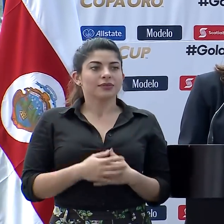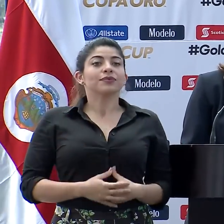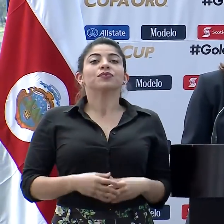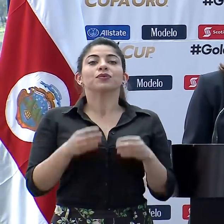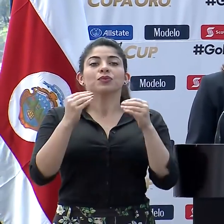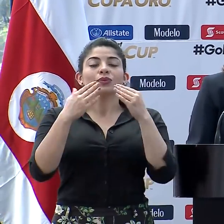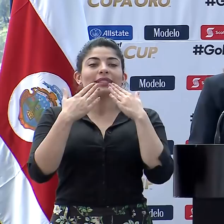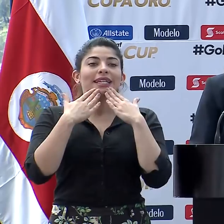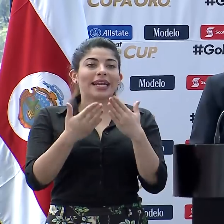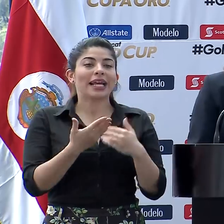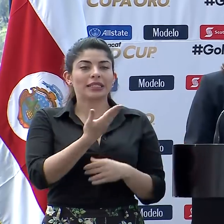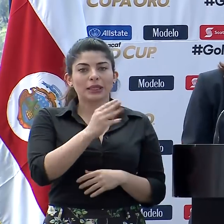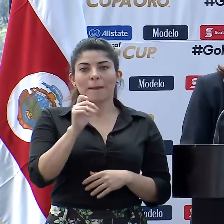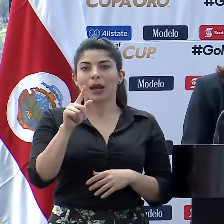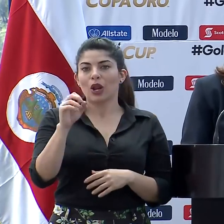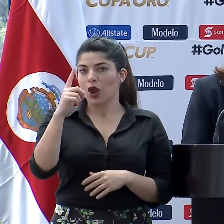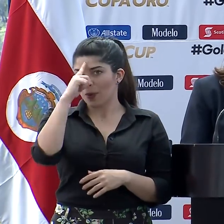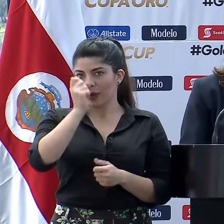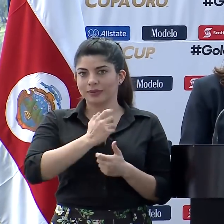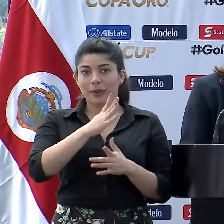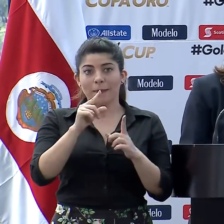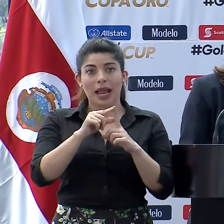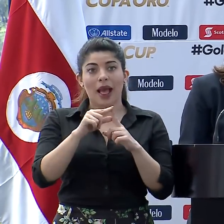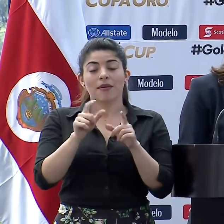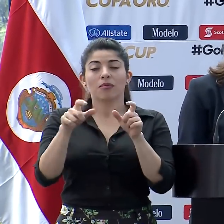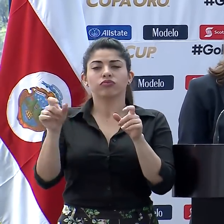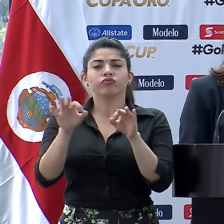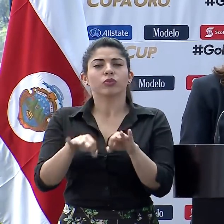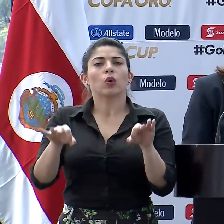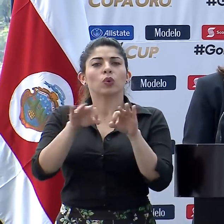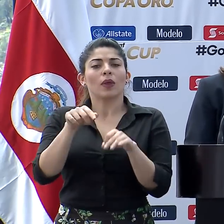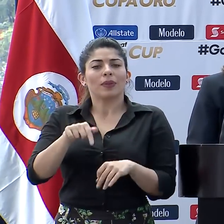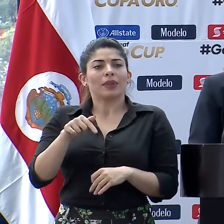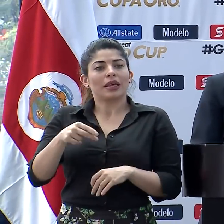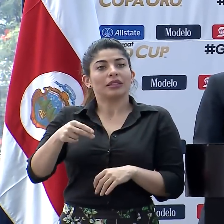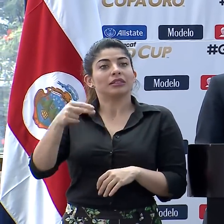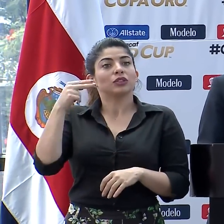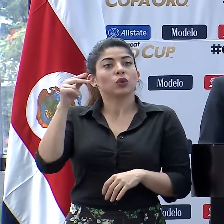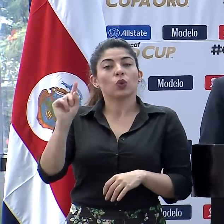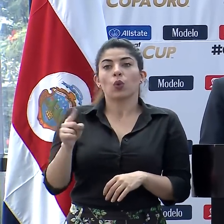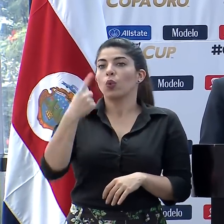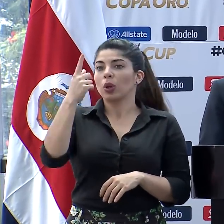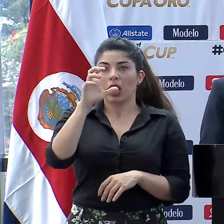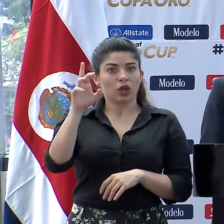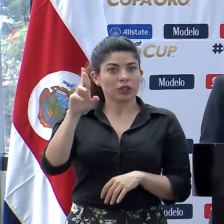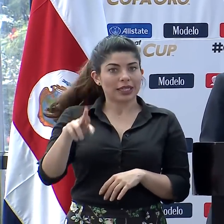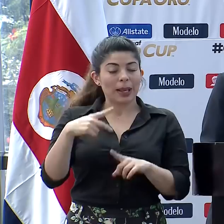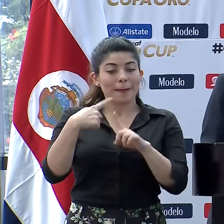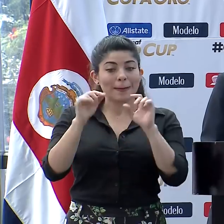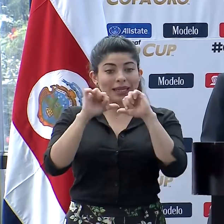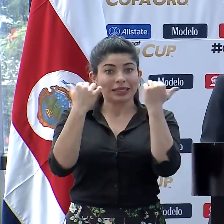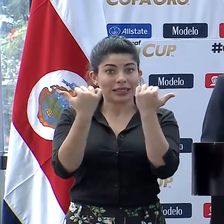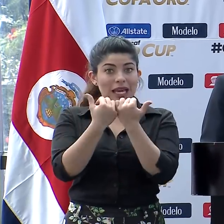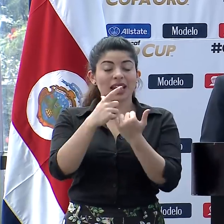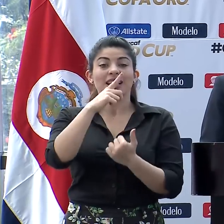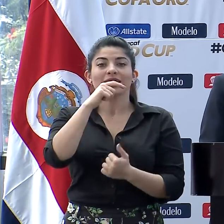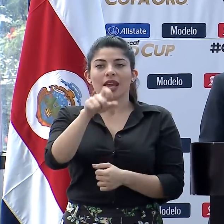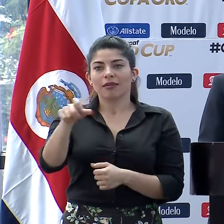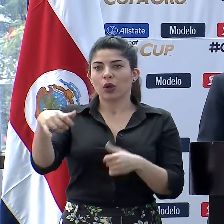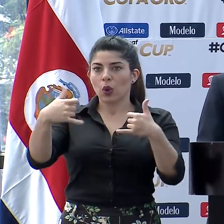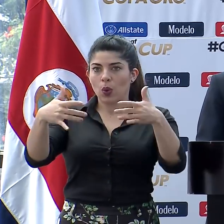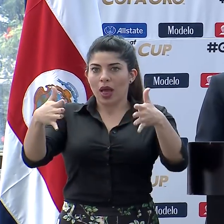Muchas gracias, a Manolo, por sus palabras. Los grandes protagonistas de esta historia única en Costa Rica y el área serán los